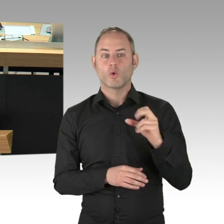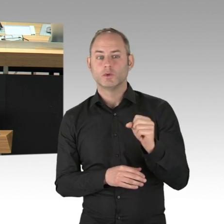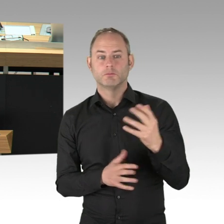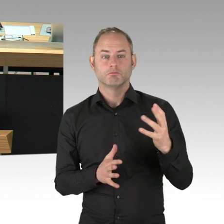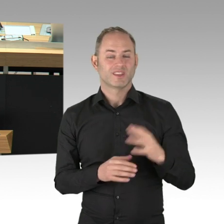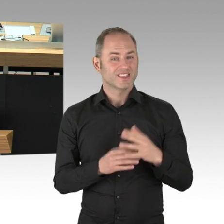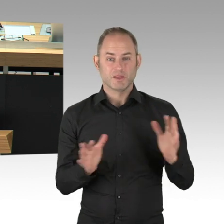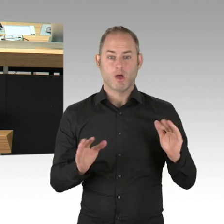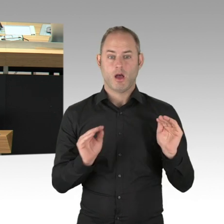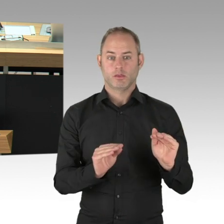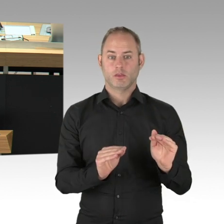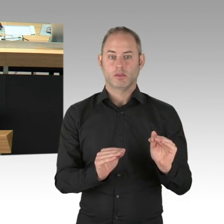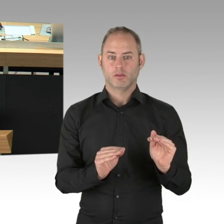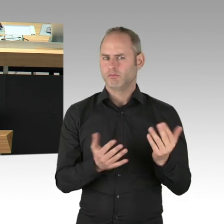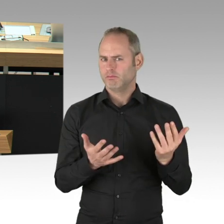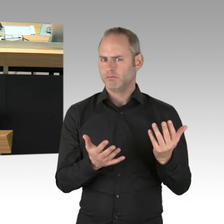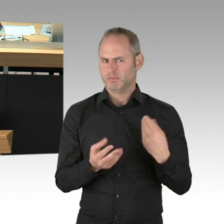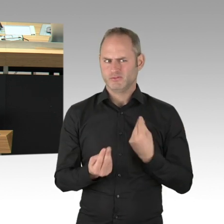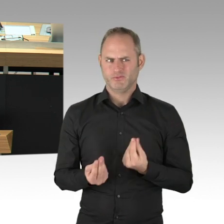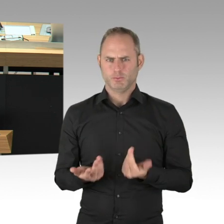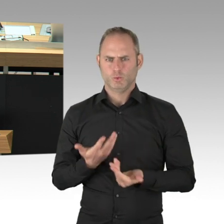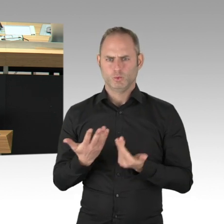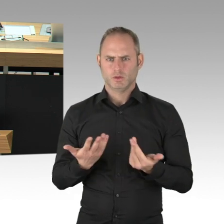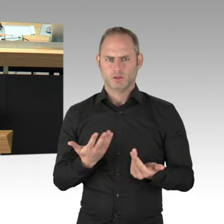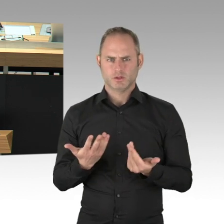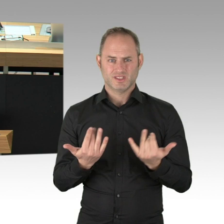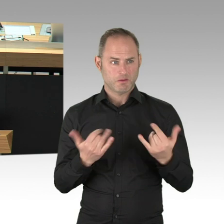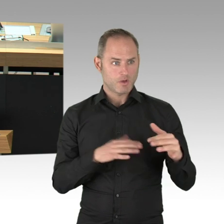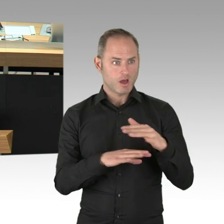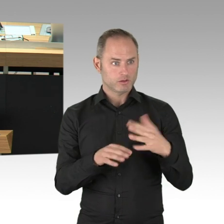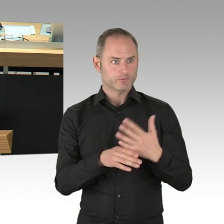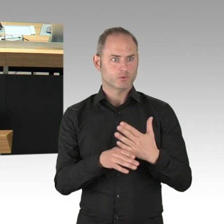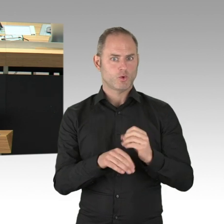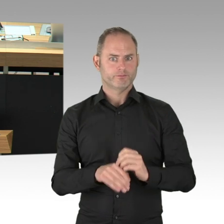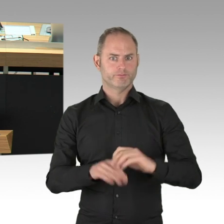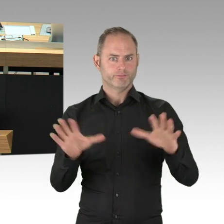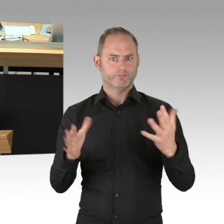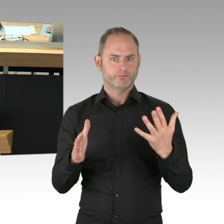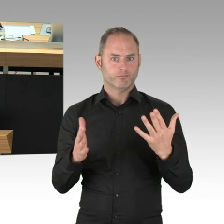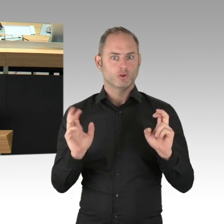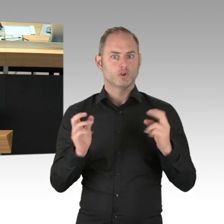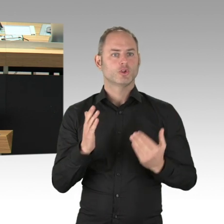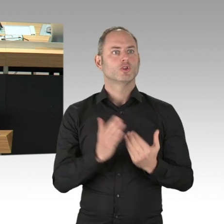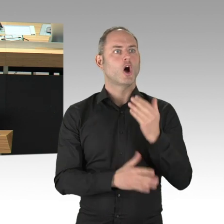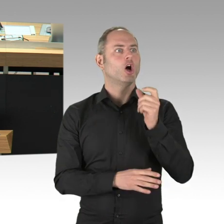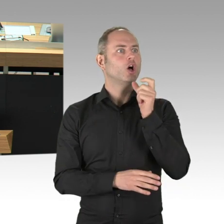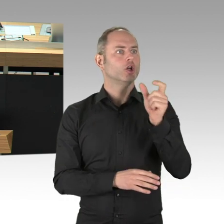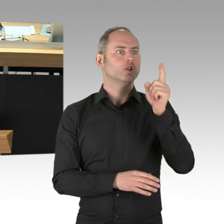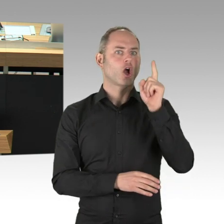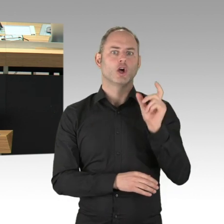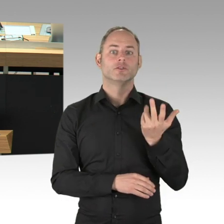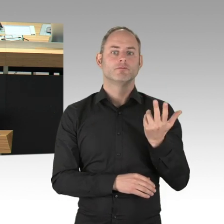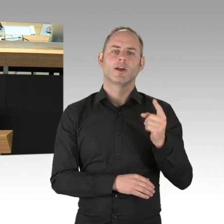was Neudeutsch als Fake News bezeichnet wird. Niemand konnotiert in Berlin die blaue Blume der